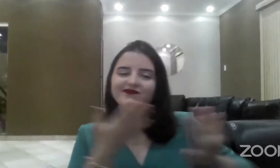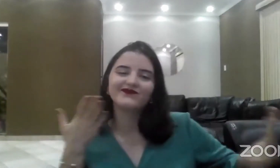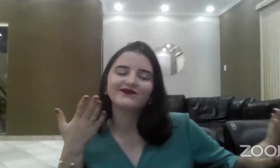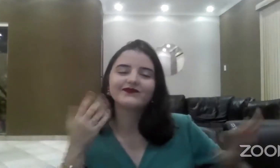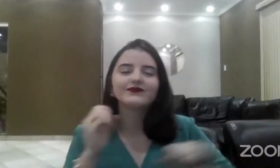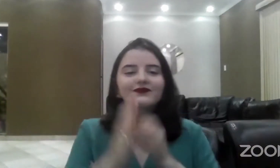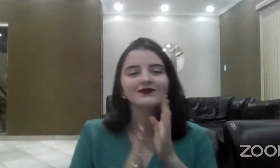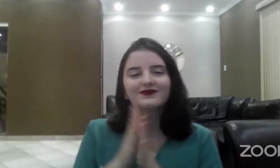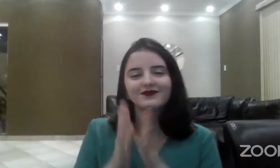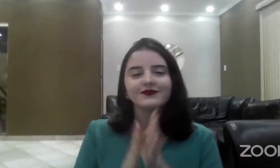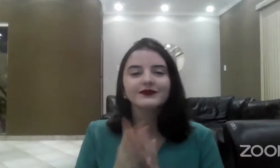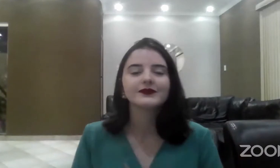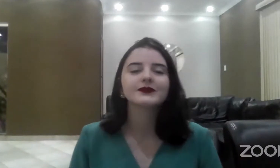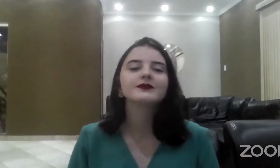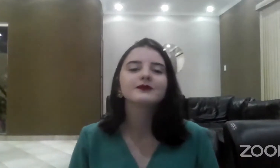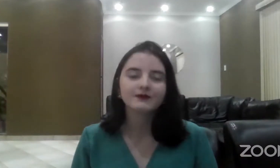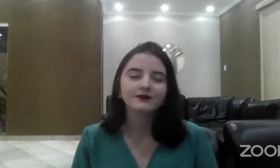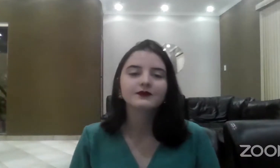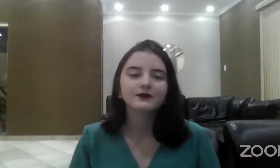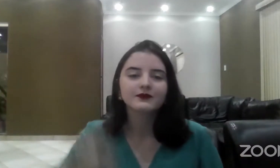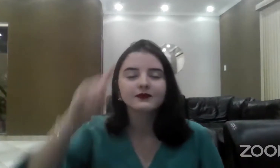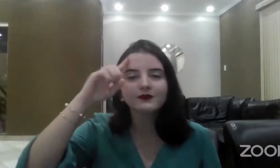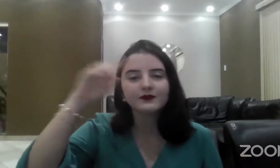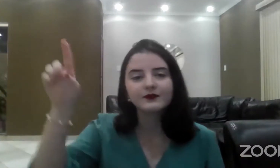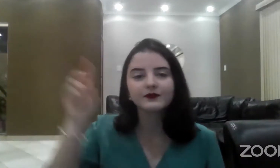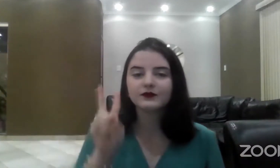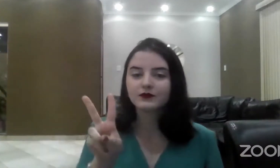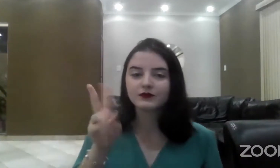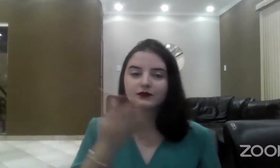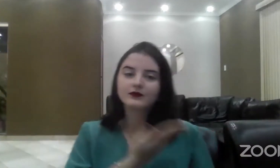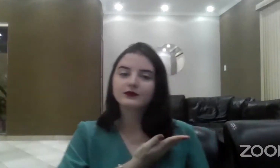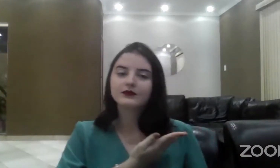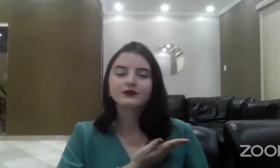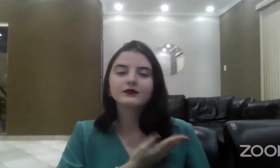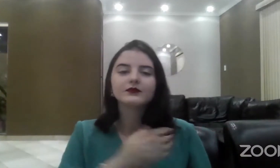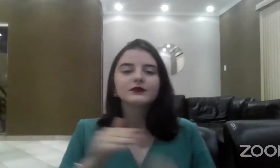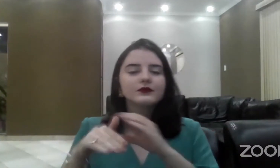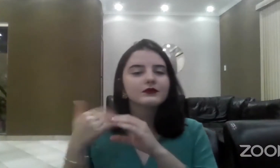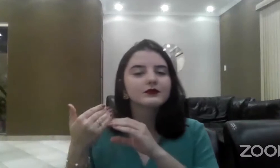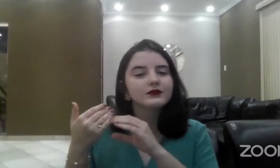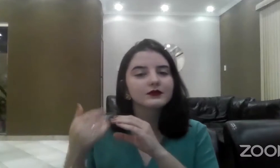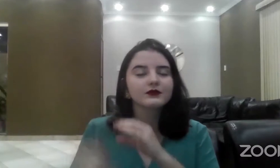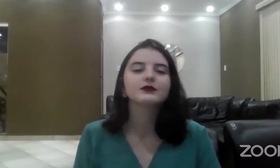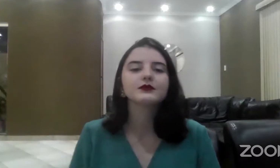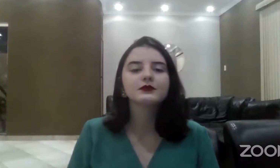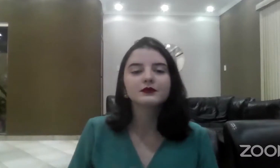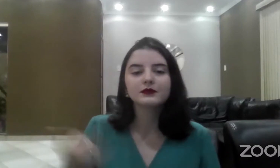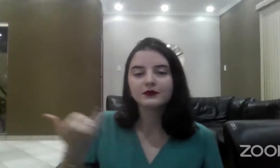Mas o tempo foi passando e eu fui me distanciando da Libras. Aí um dia, duas amigas me mandaram uma